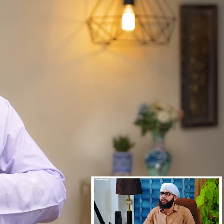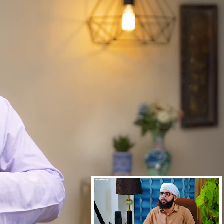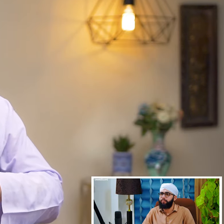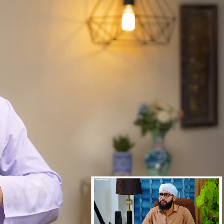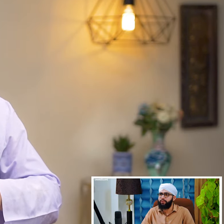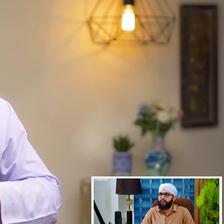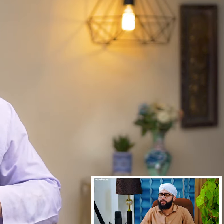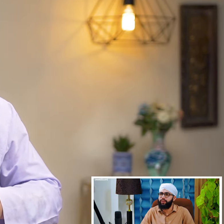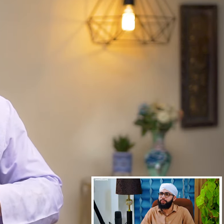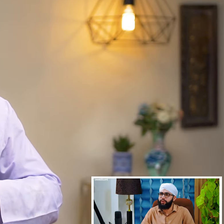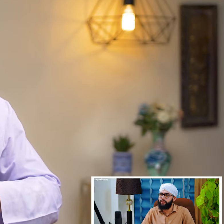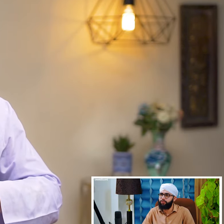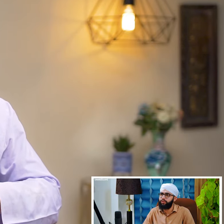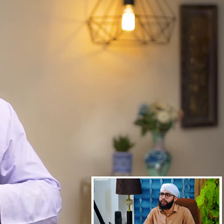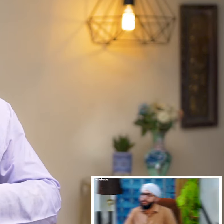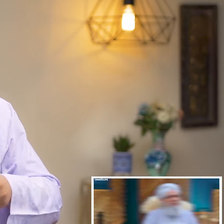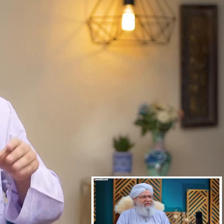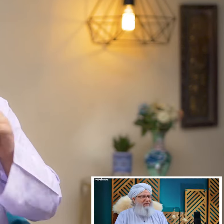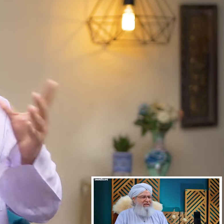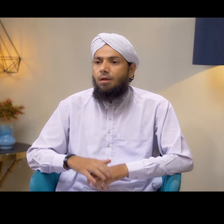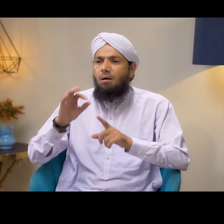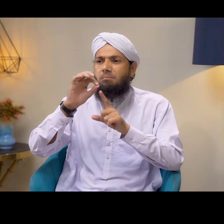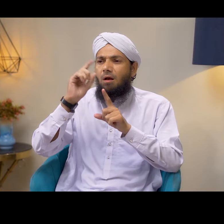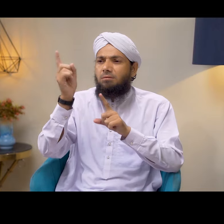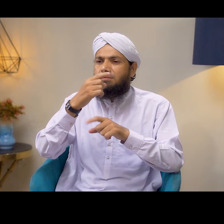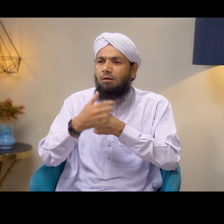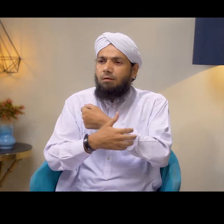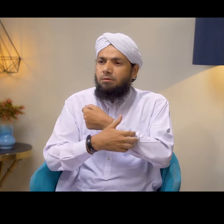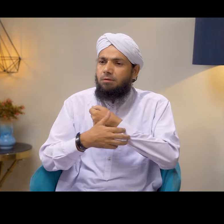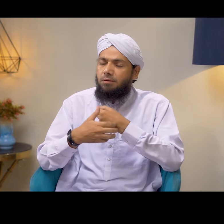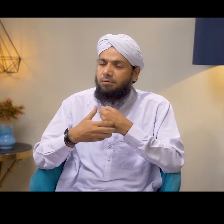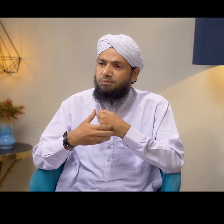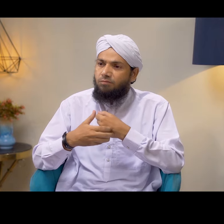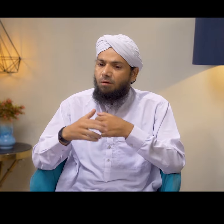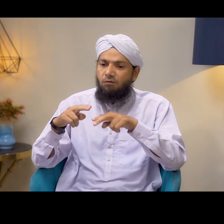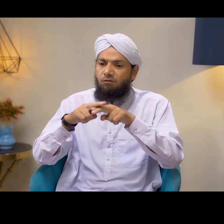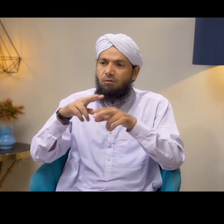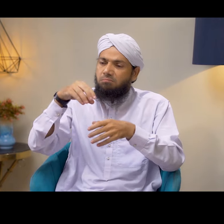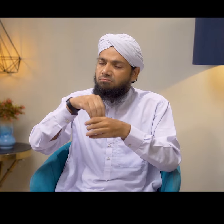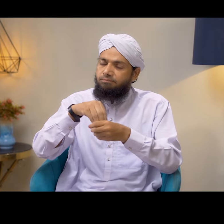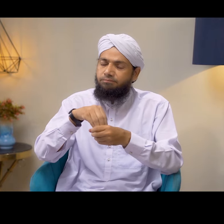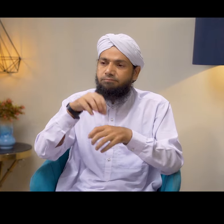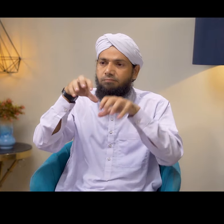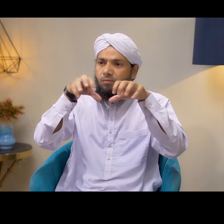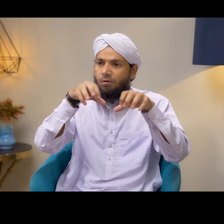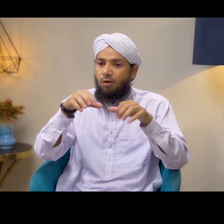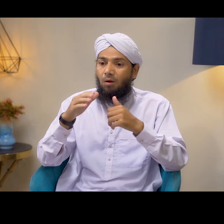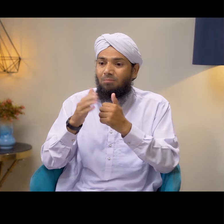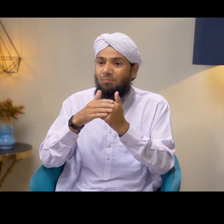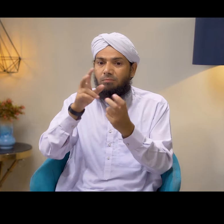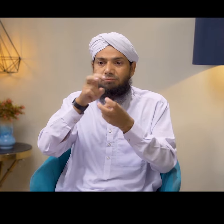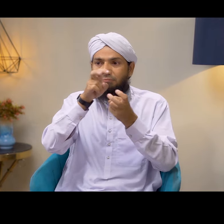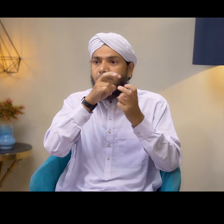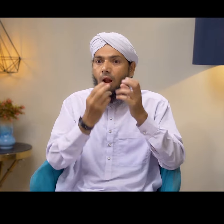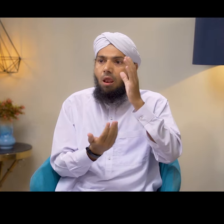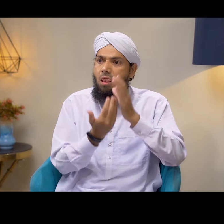اور بھابھی وغیرہ سے بھی پردہ ضروری ہے؟ پاکستان غریب ملکوں میں شمار ہوتا ہے نا، تو جوائنٹ فیملی تو ہوتی، اور بچوں کی شادی کرتے ہیں تو نیا